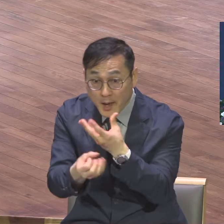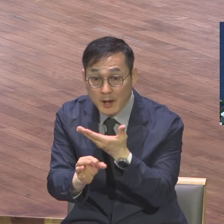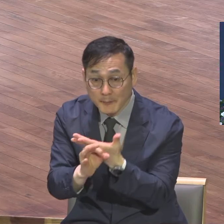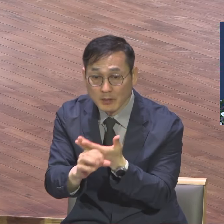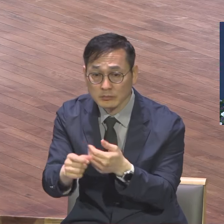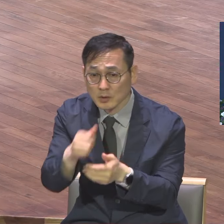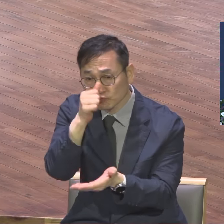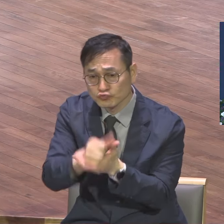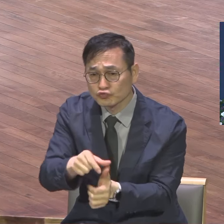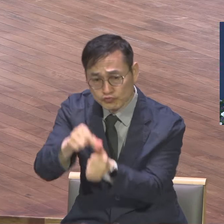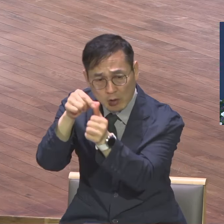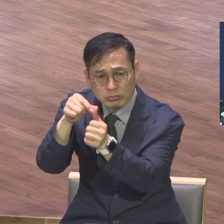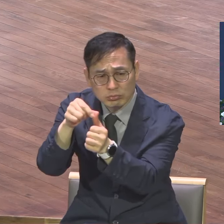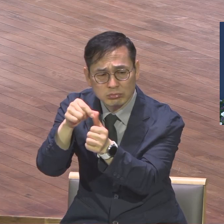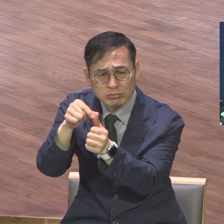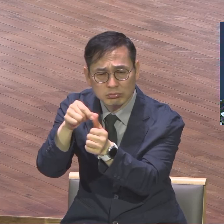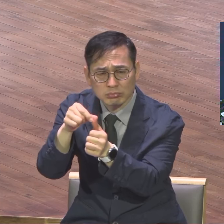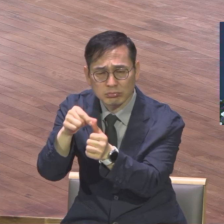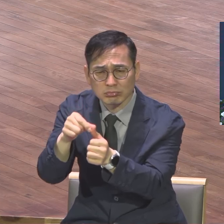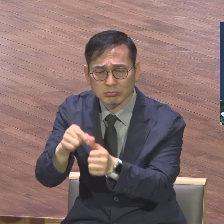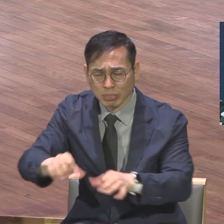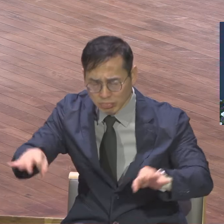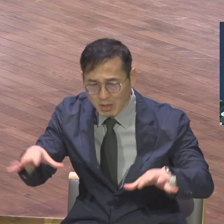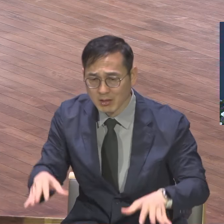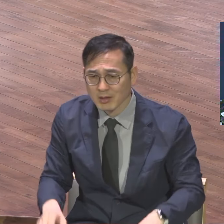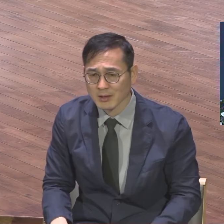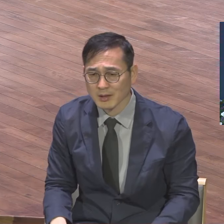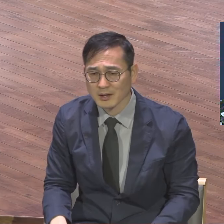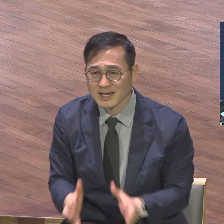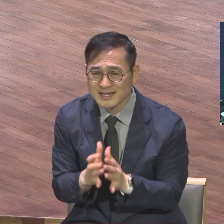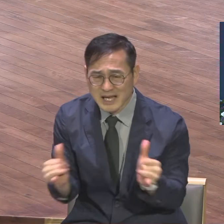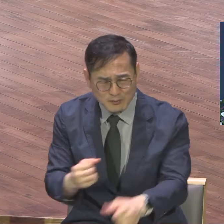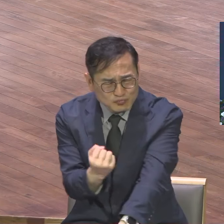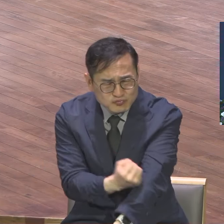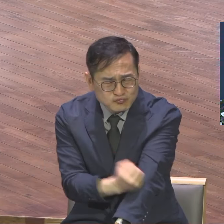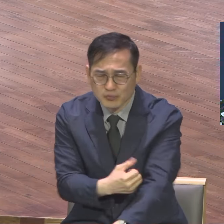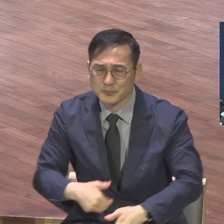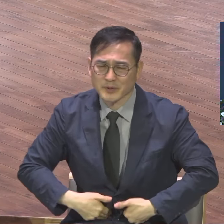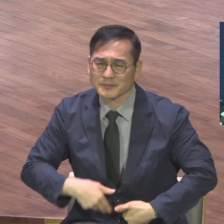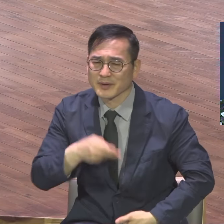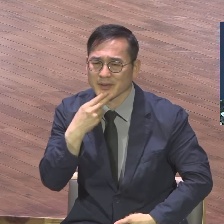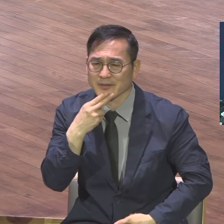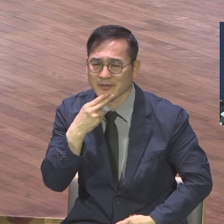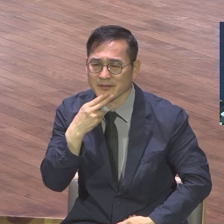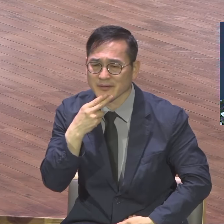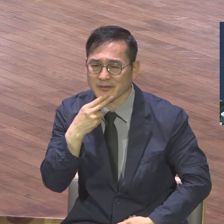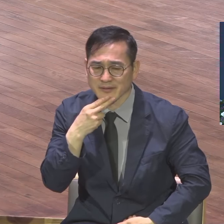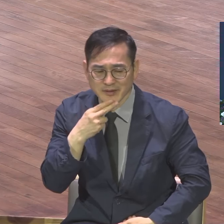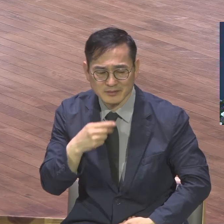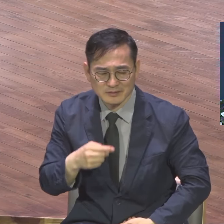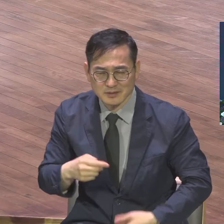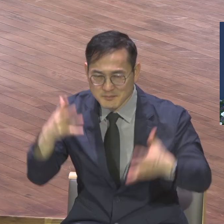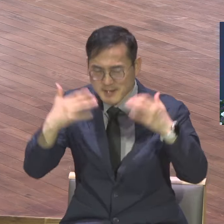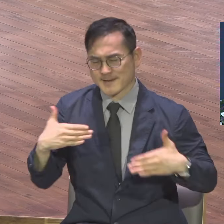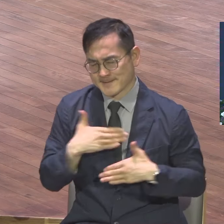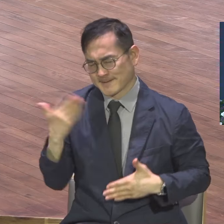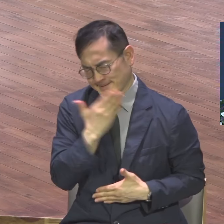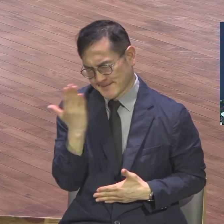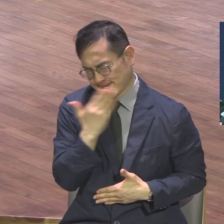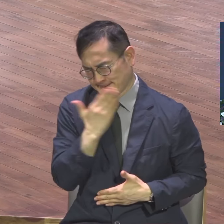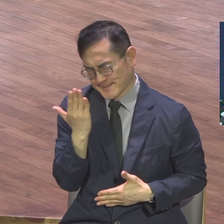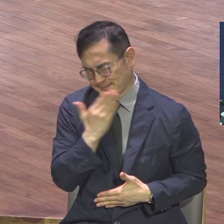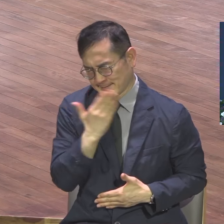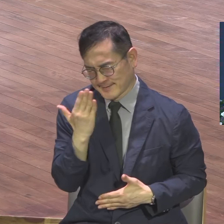하나님은 전능하십니다. 인간이 뭘 준비할 게 뭐가 있어요? 머리 감고 모욕하고